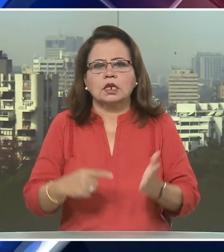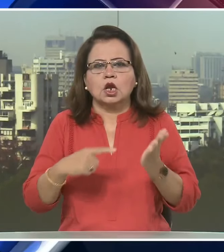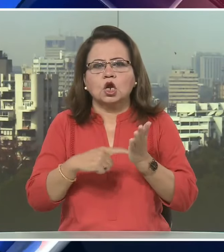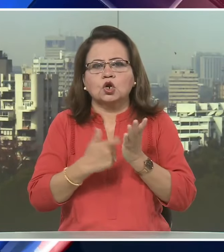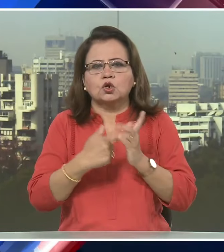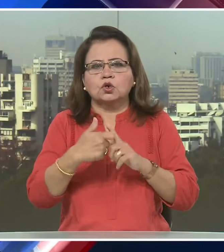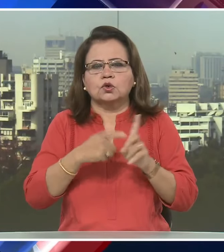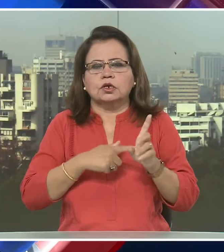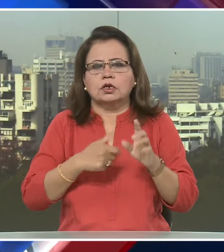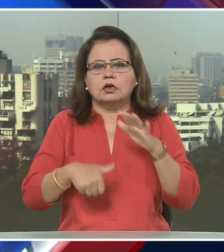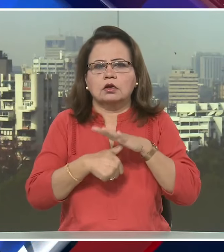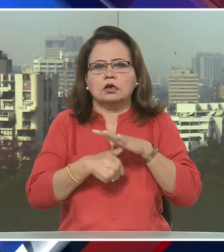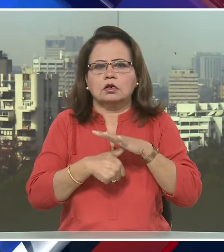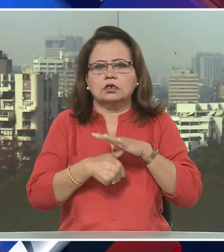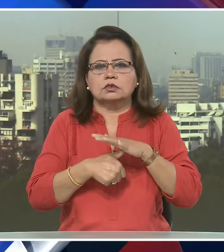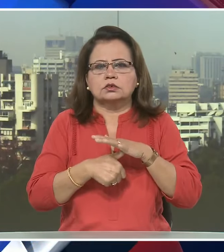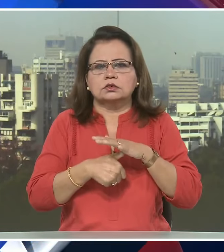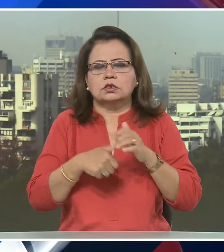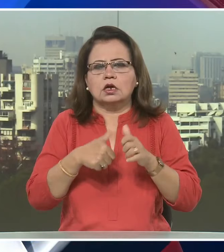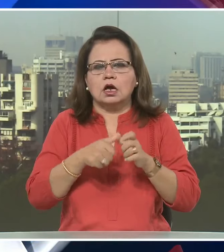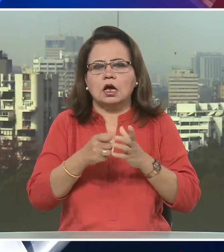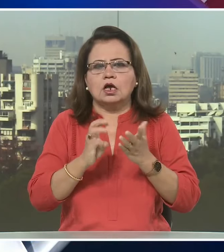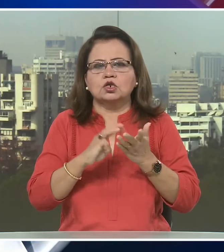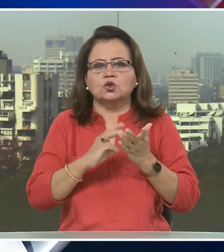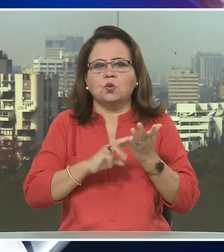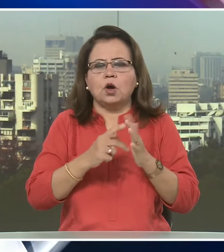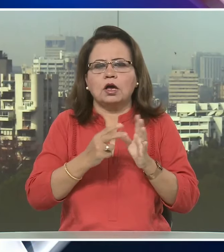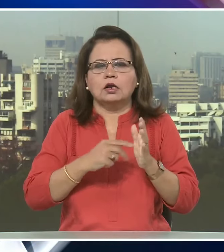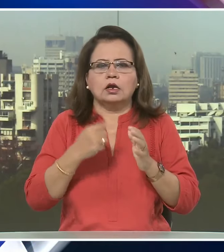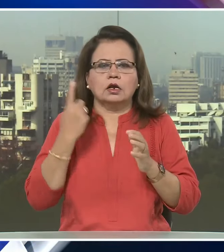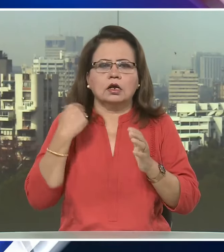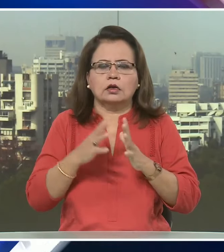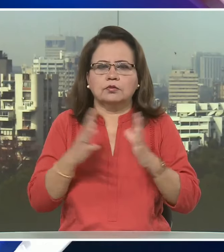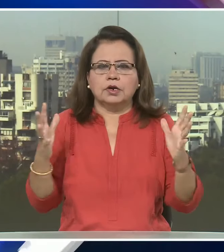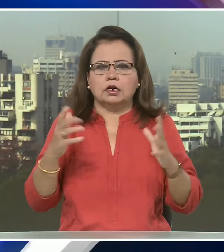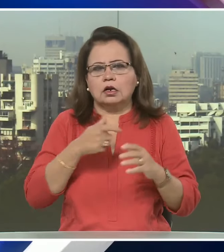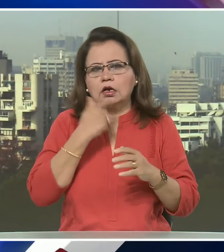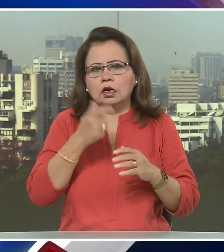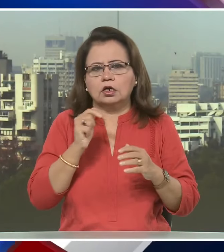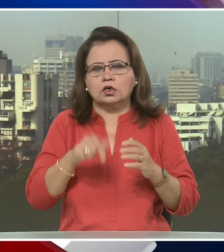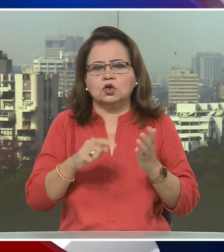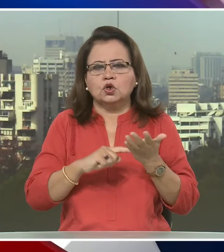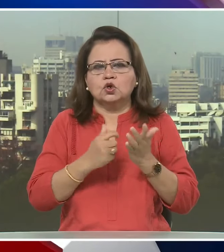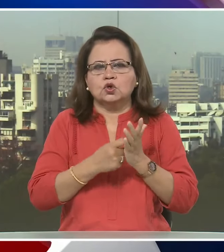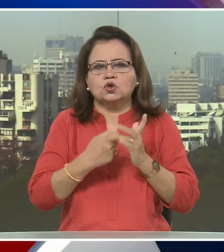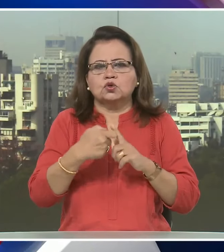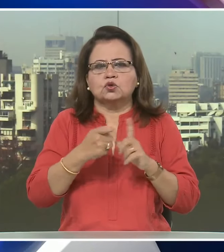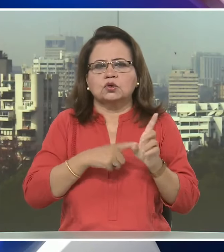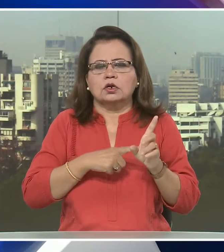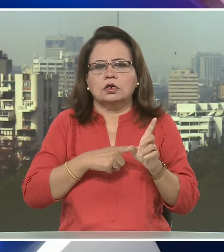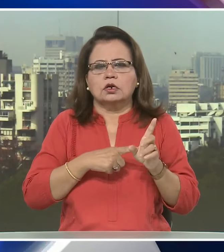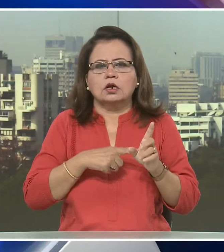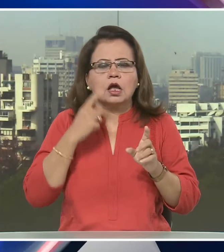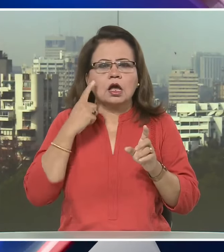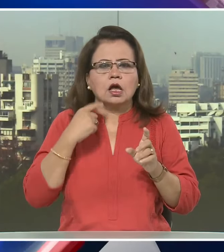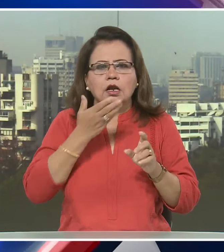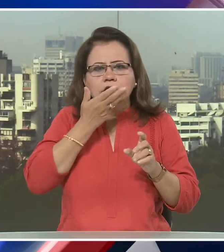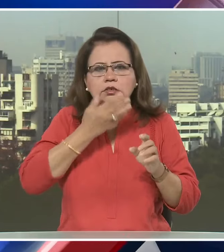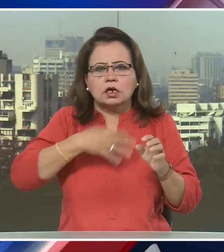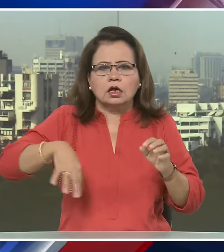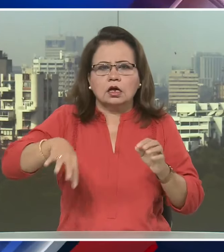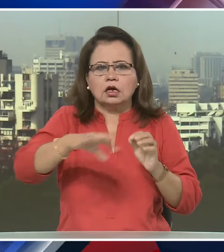तुर्की के राष्ट्रपति रेचेप तैयप अर्दोआन ने कल एक बड़े ऐलान में कहा कि तुर्की ने काले सागर में अब तक